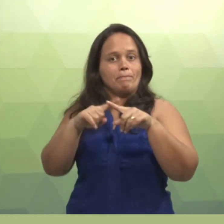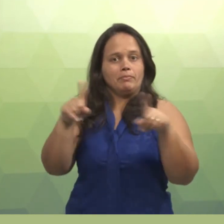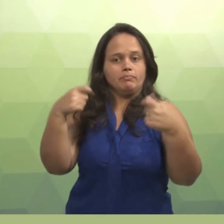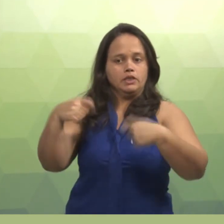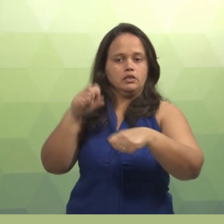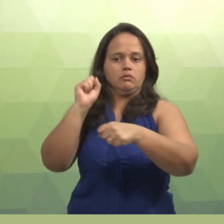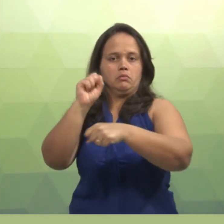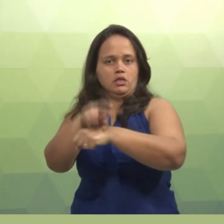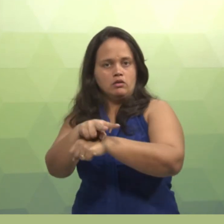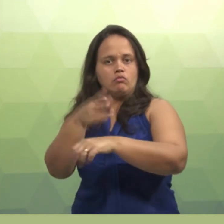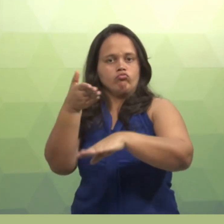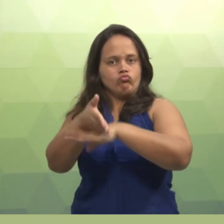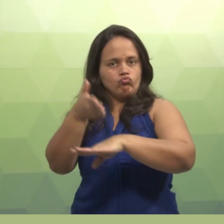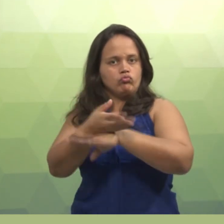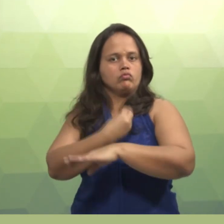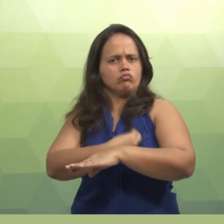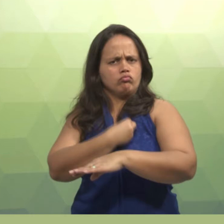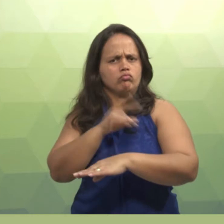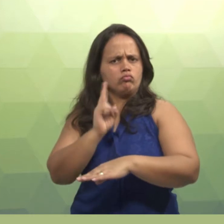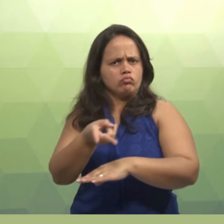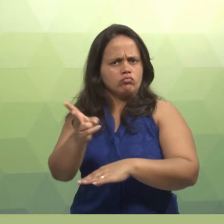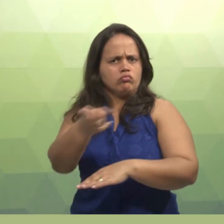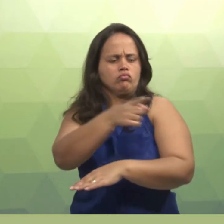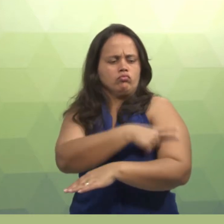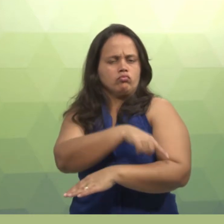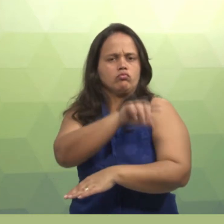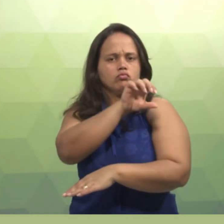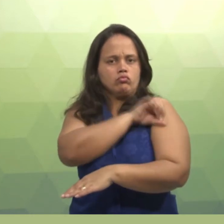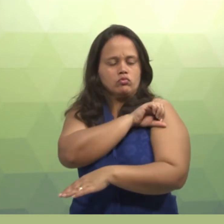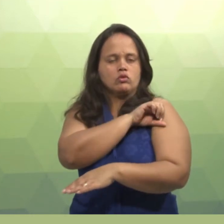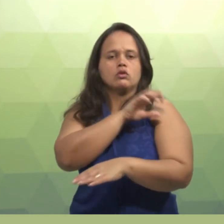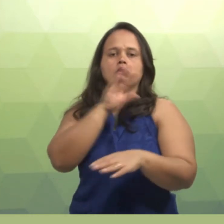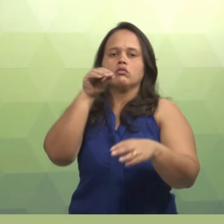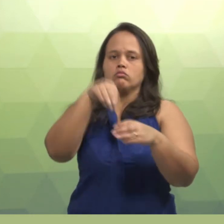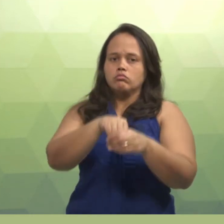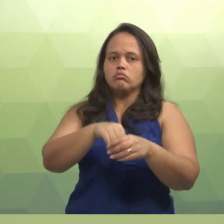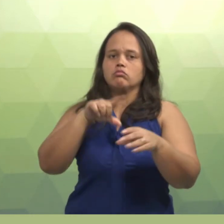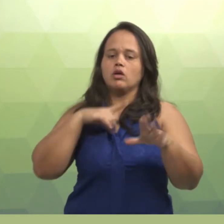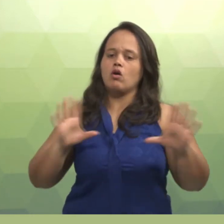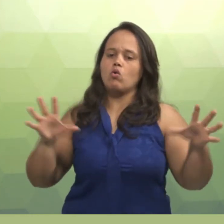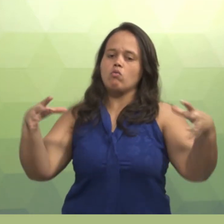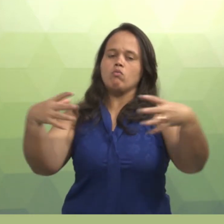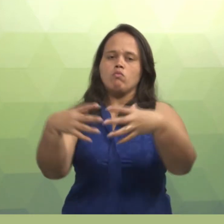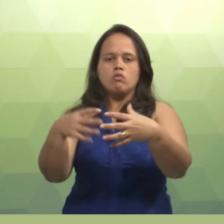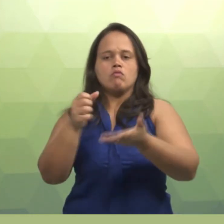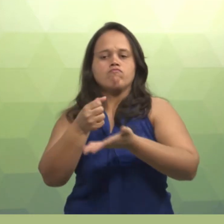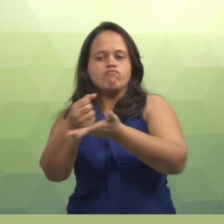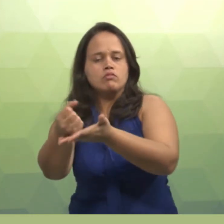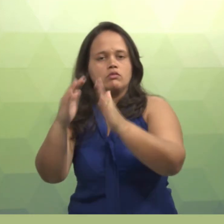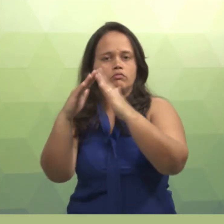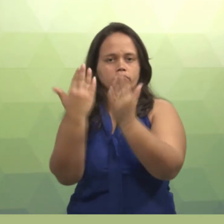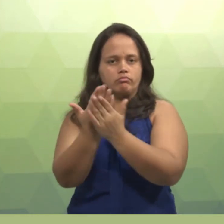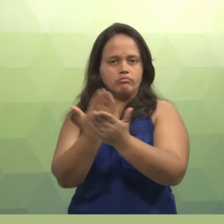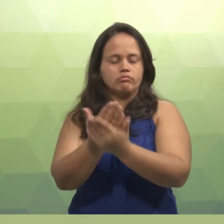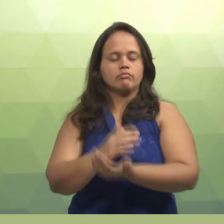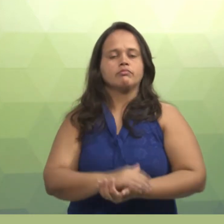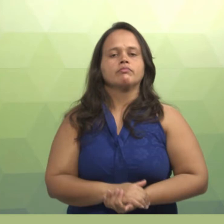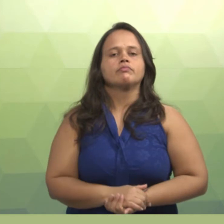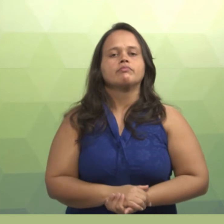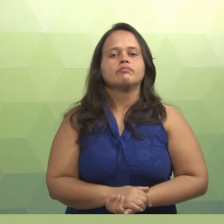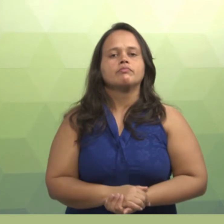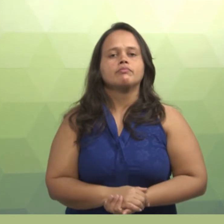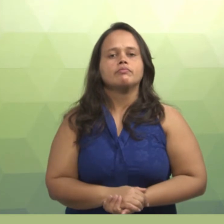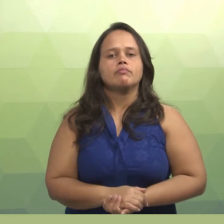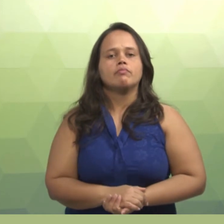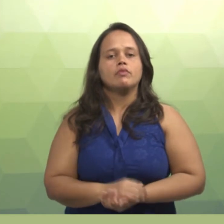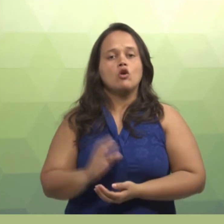regularmente matriculado e frequente no ensino fundamental, que constituem a comunidade atendida pela escola.